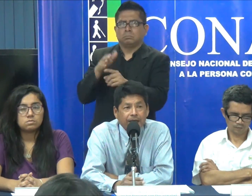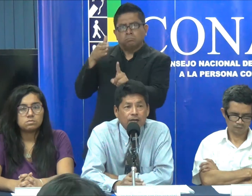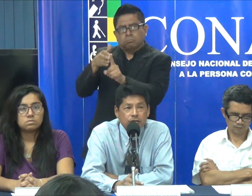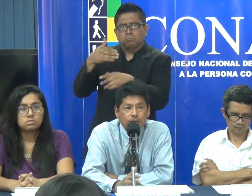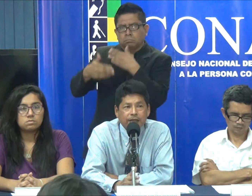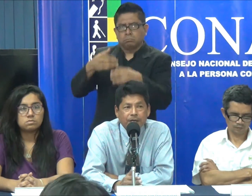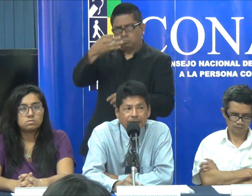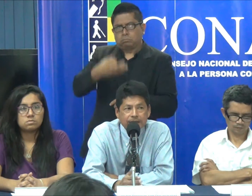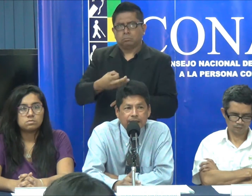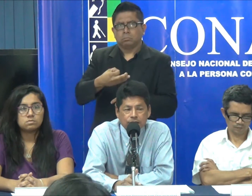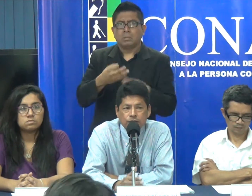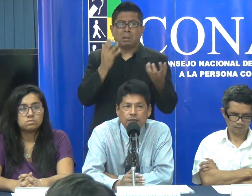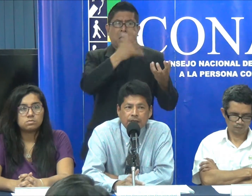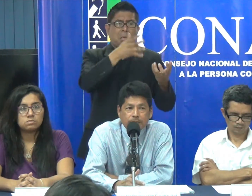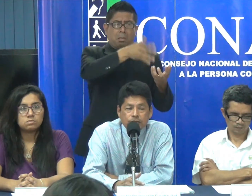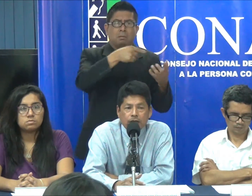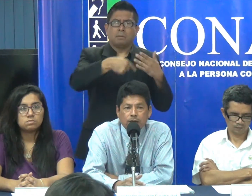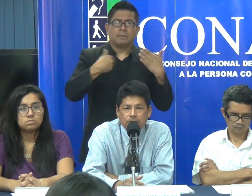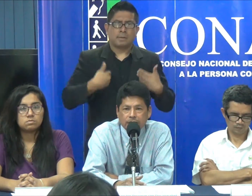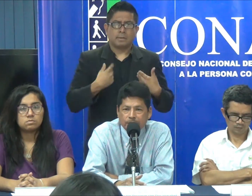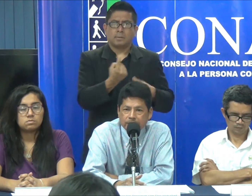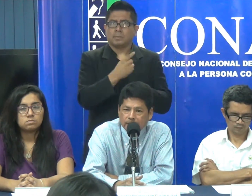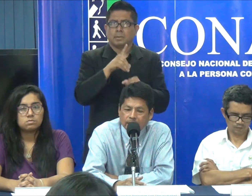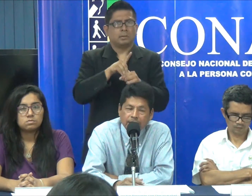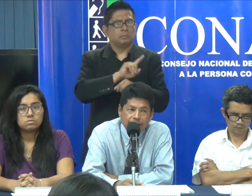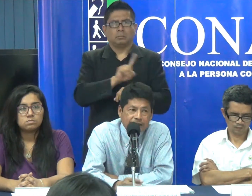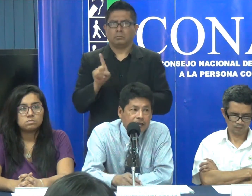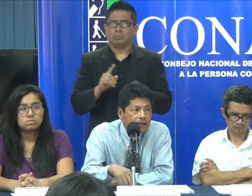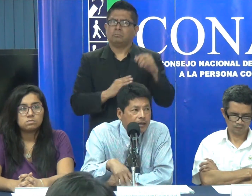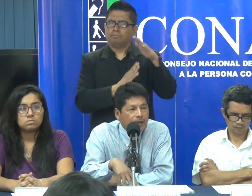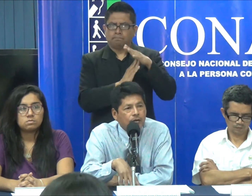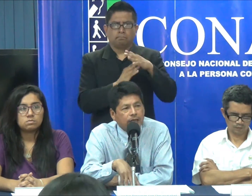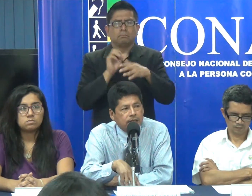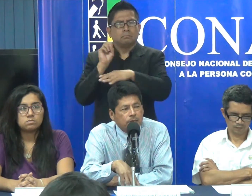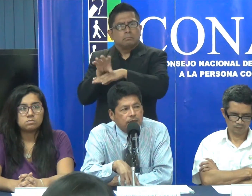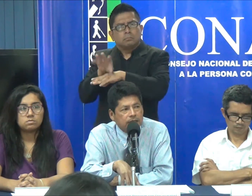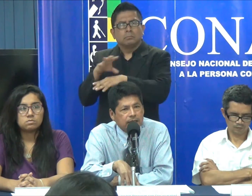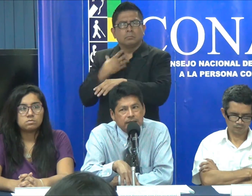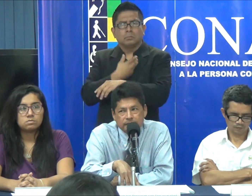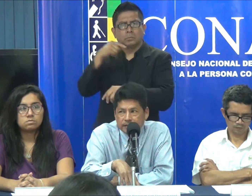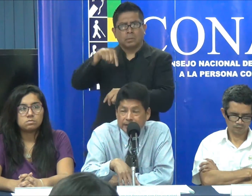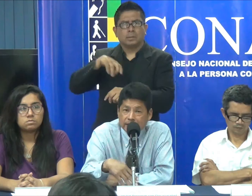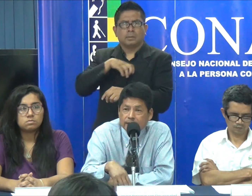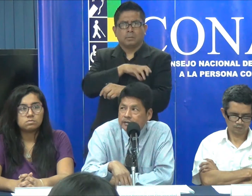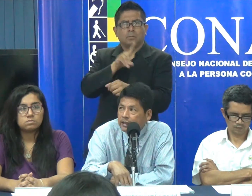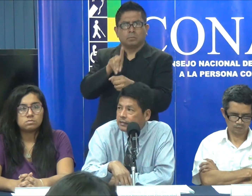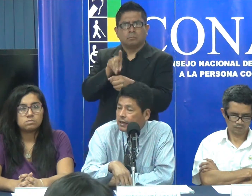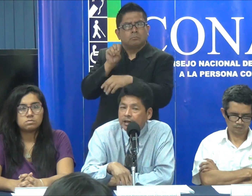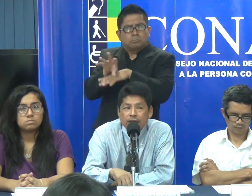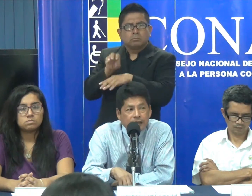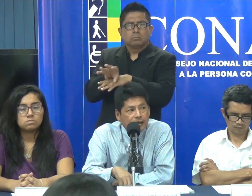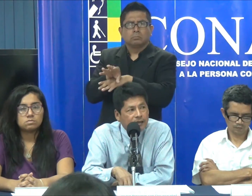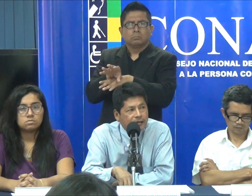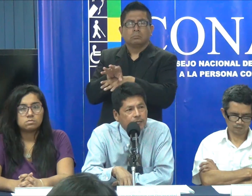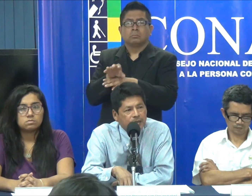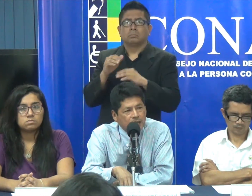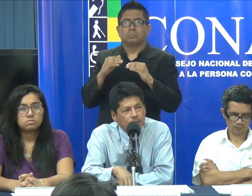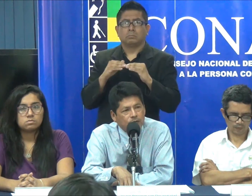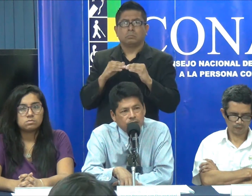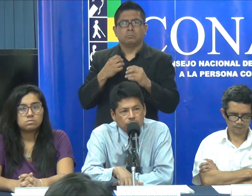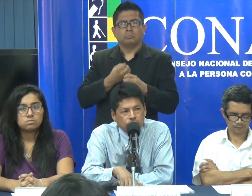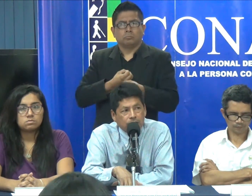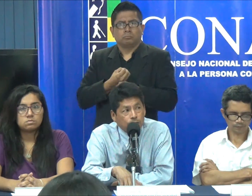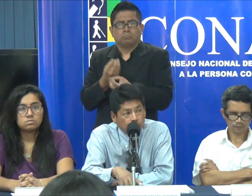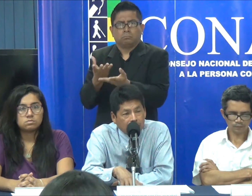pero además que no se vulneren más derechos de personas con discapacidad. Ese es el llamado que hacemos desde esta instancia y